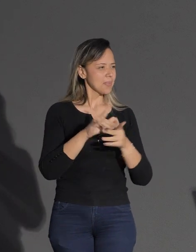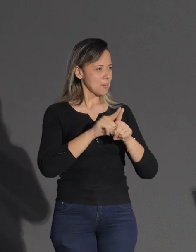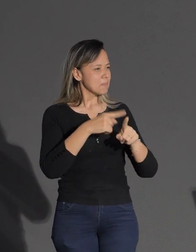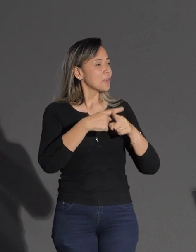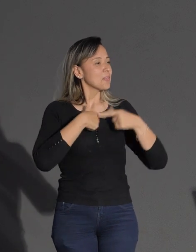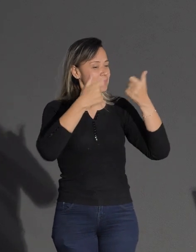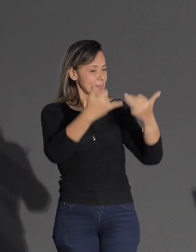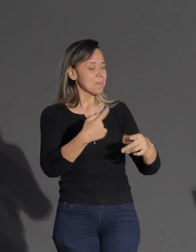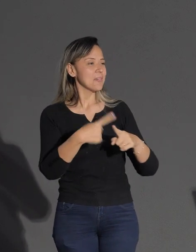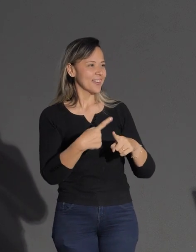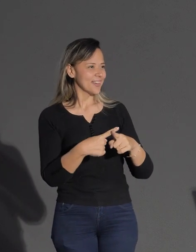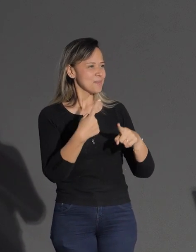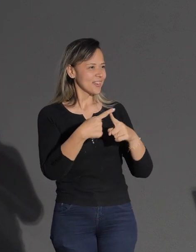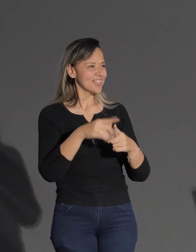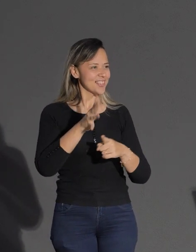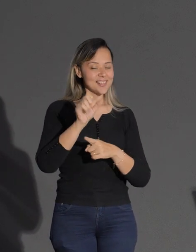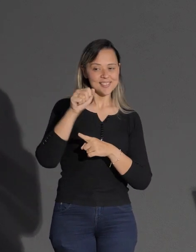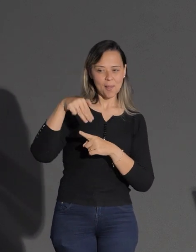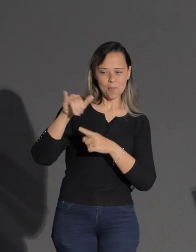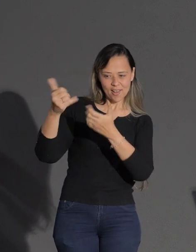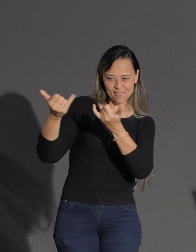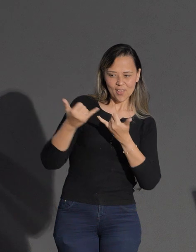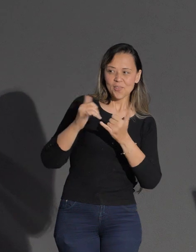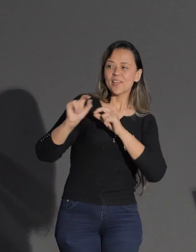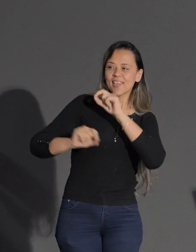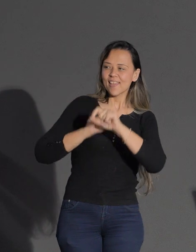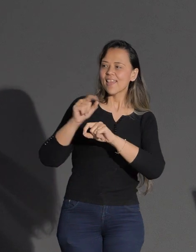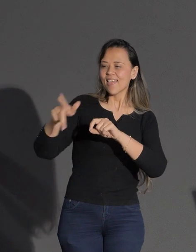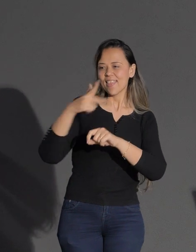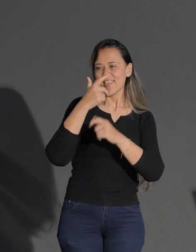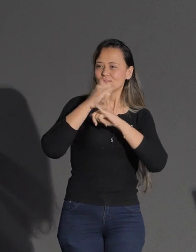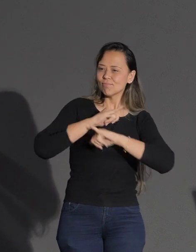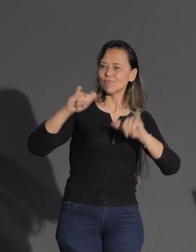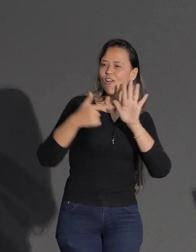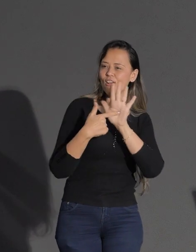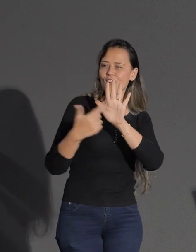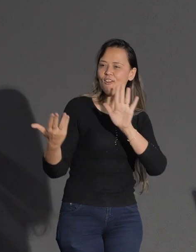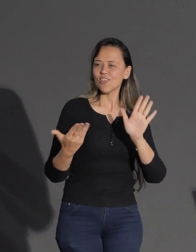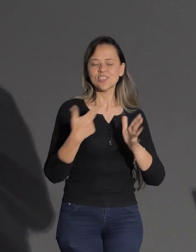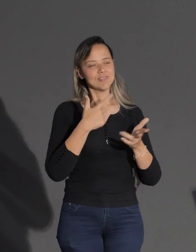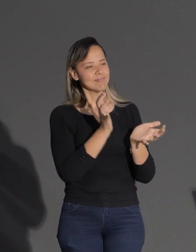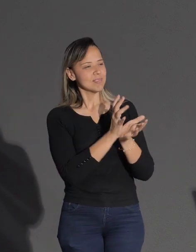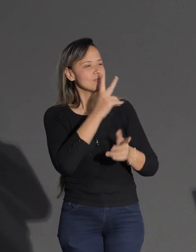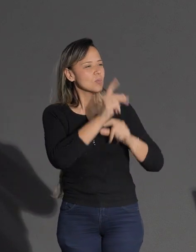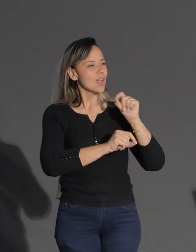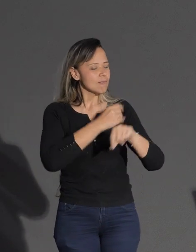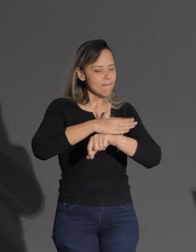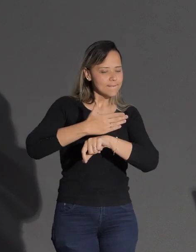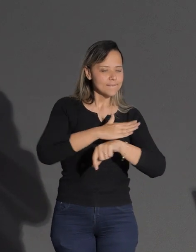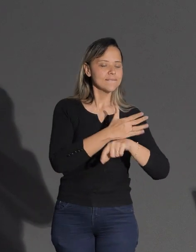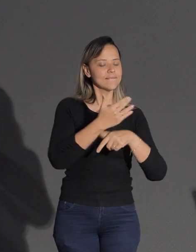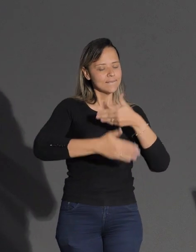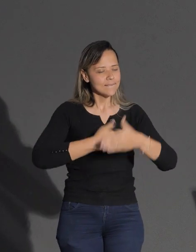isso também? Que, como o Samuca citou, essa amostra ela é uma amostra para a gente mostrar o nosso resultado desse